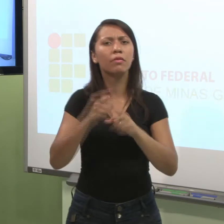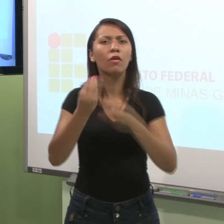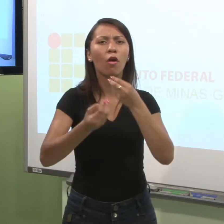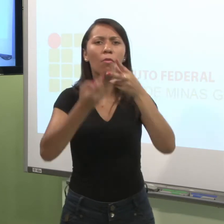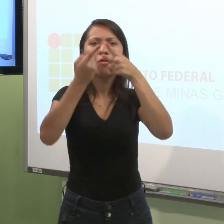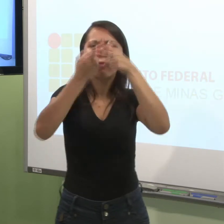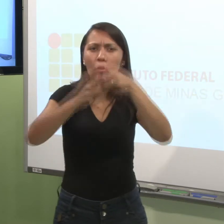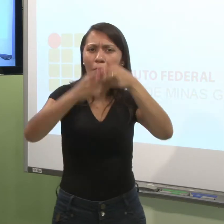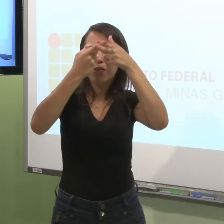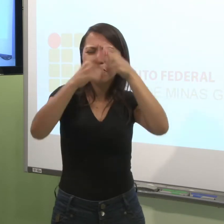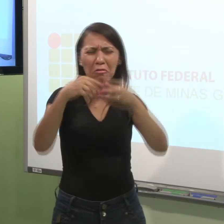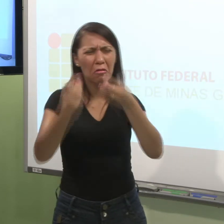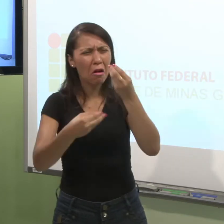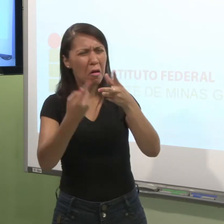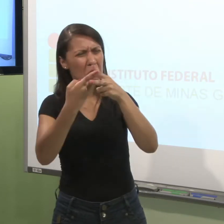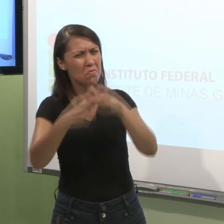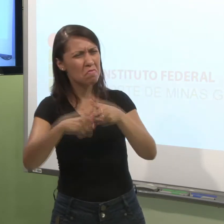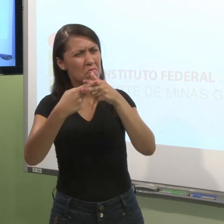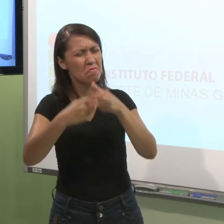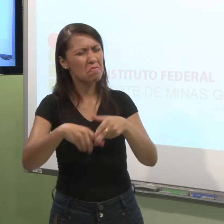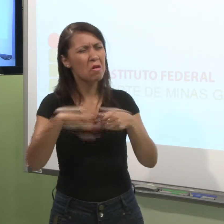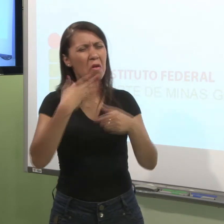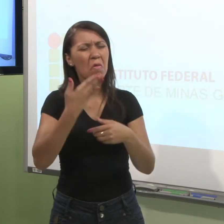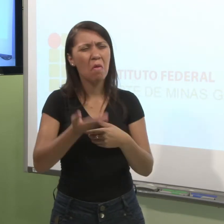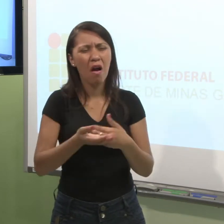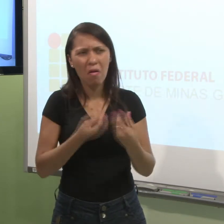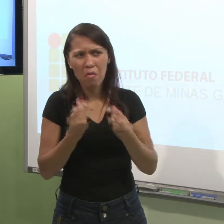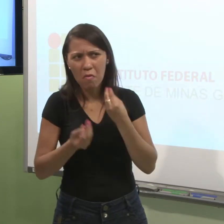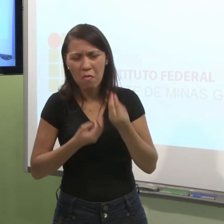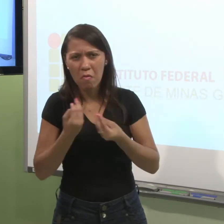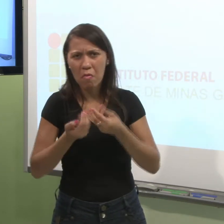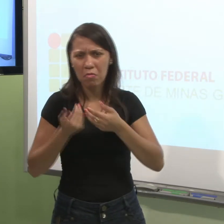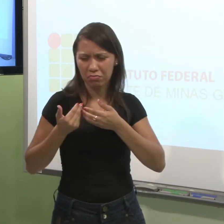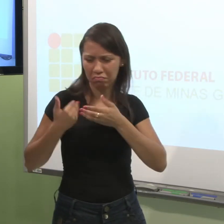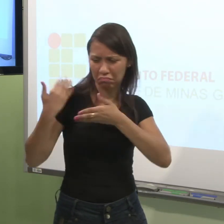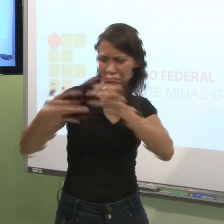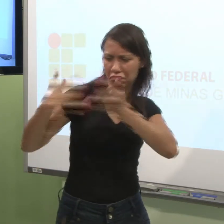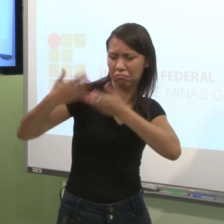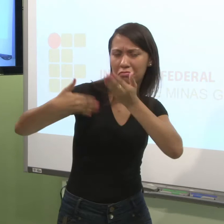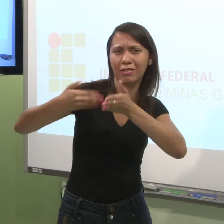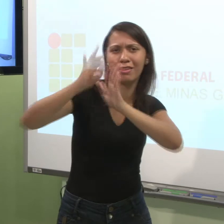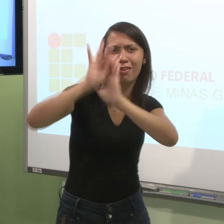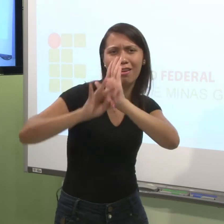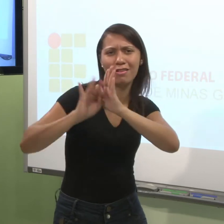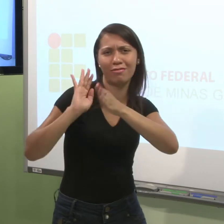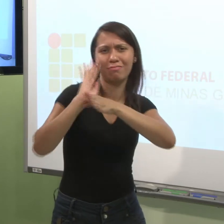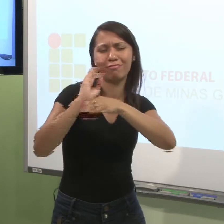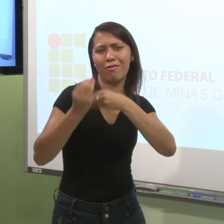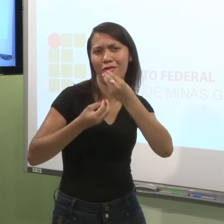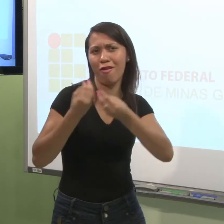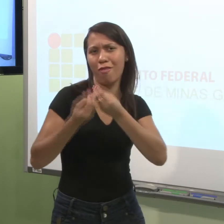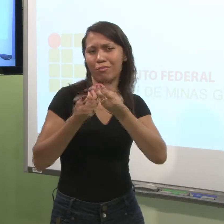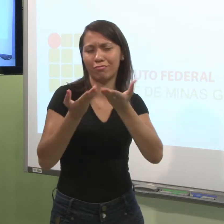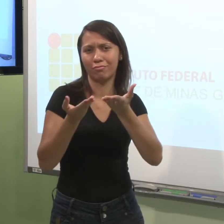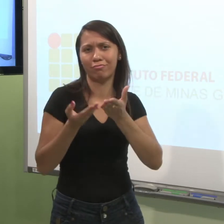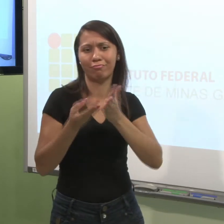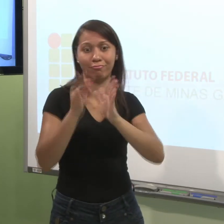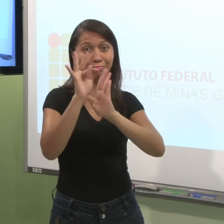Aí vocês me perguntam, professora, qual é o processo para se formatar um texto? Vamos lá, pessoal. Vou mostrar